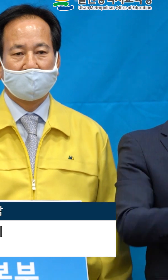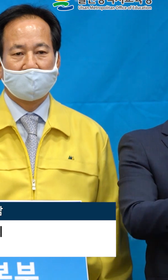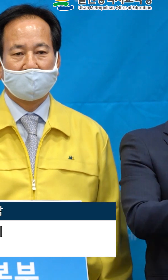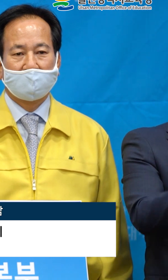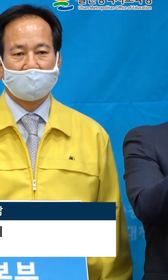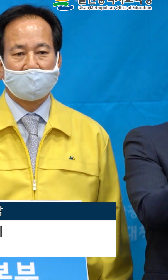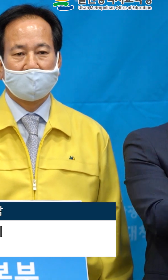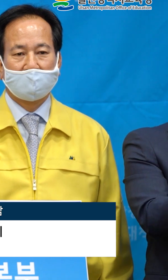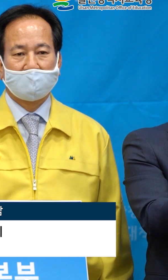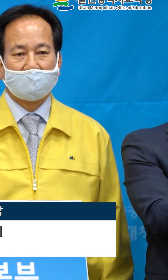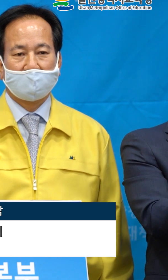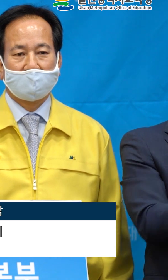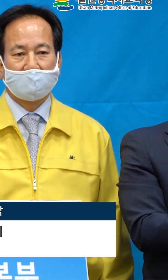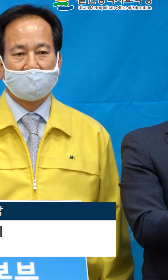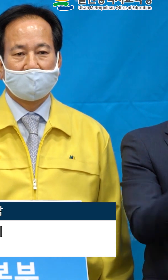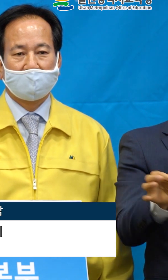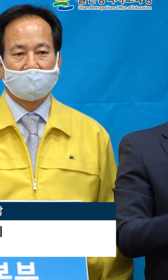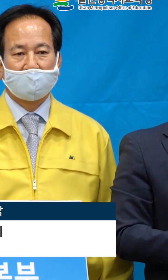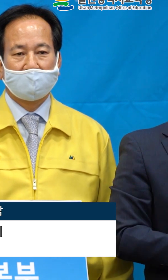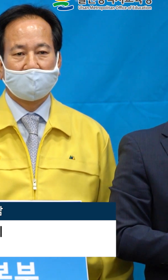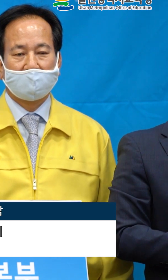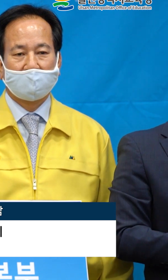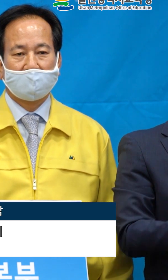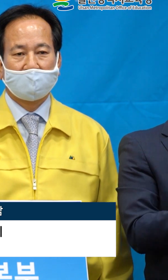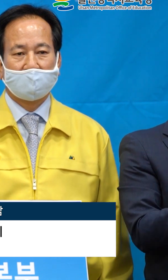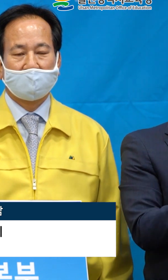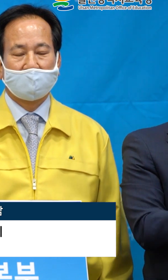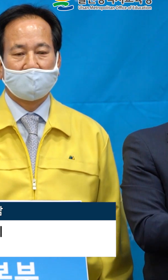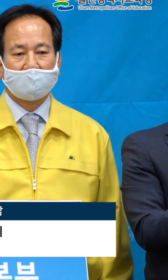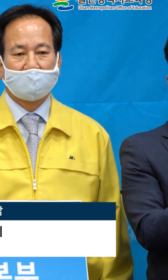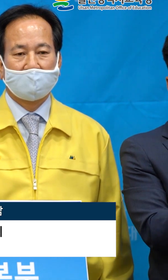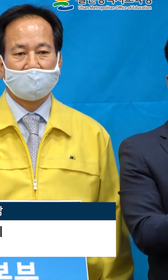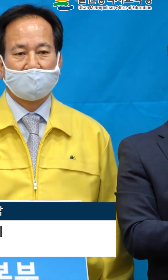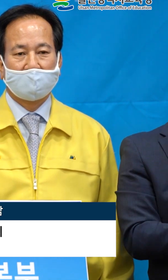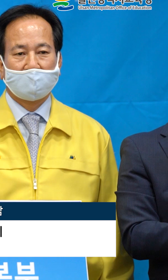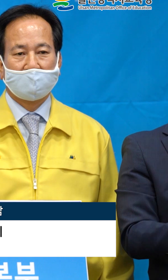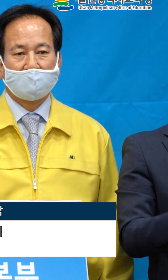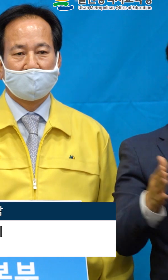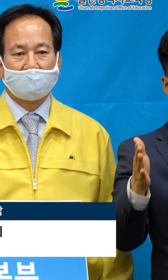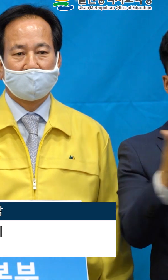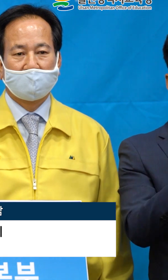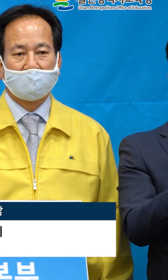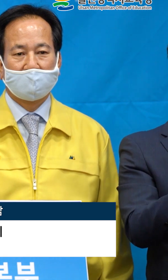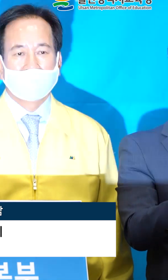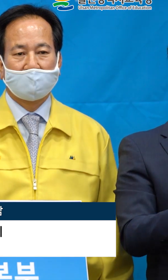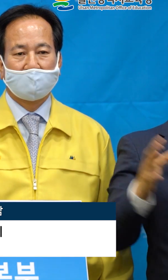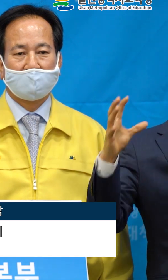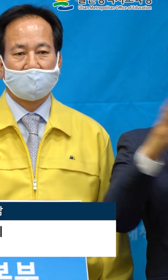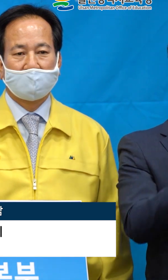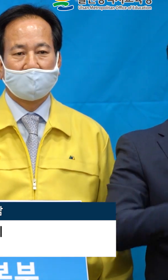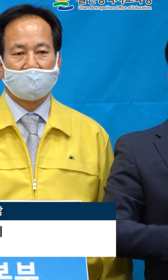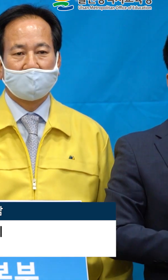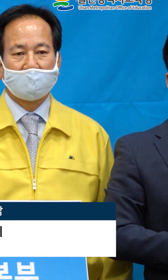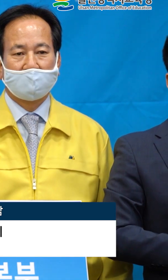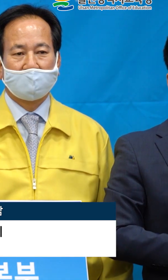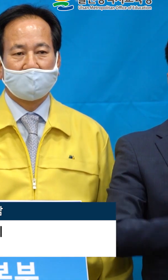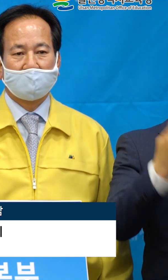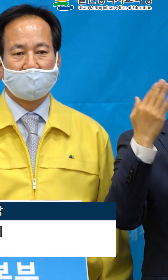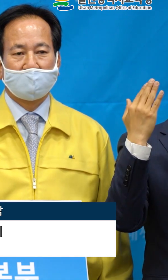교육재난지원금은 울산 관내 모든 유치원에서부터 고등학교까지 총